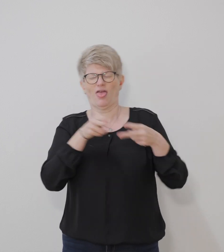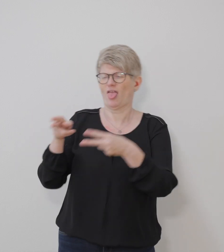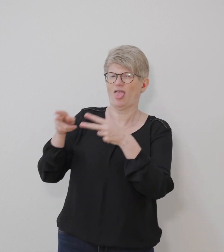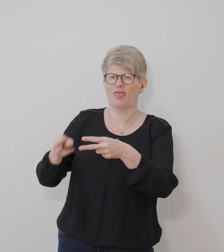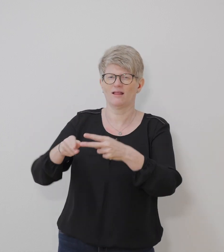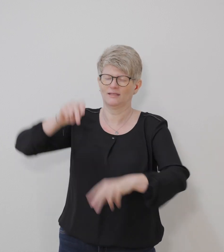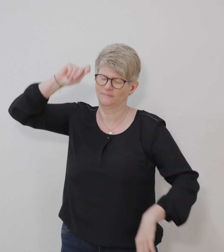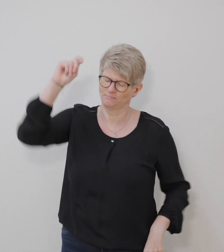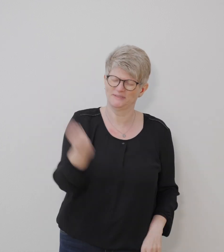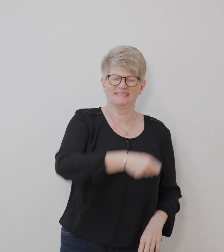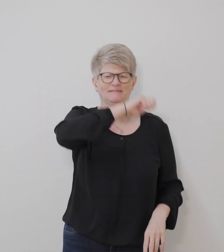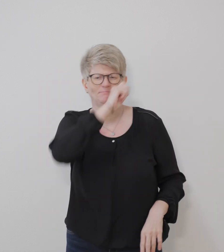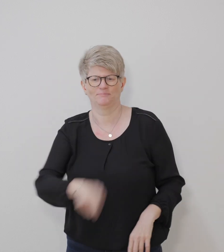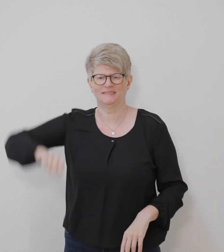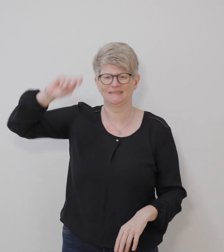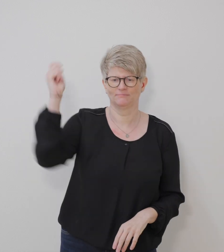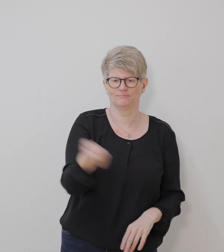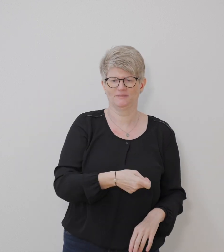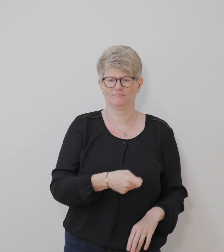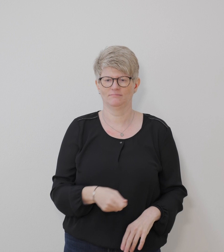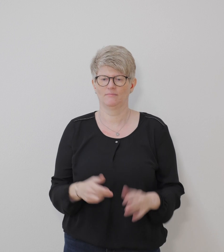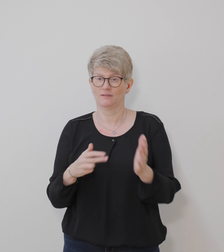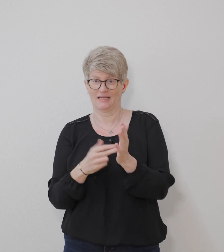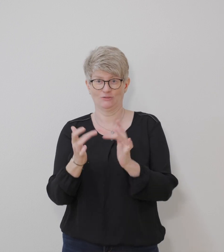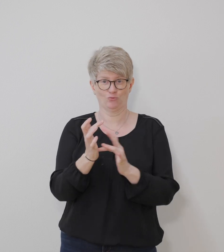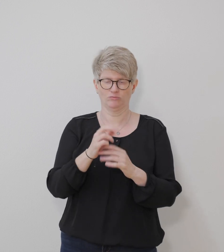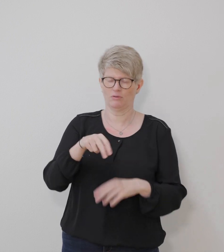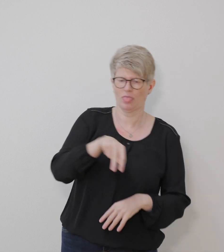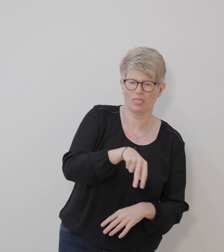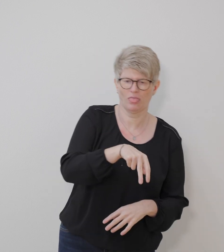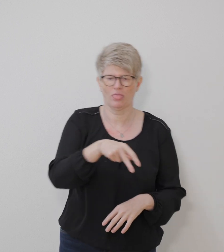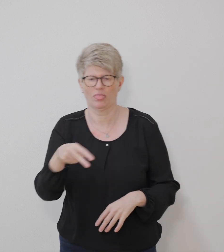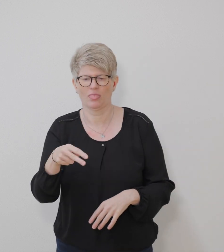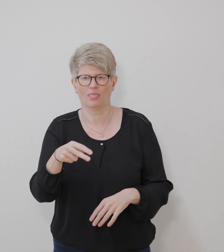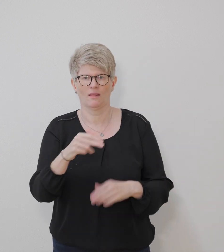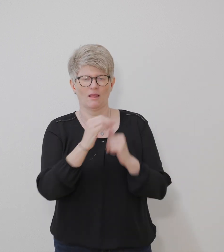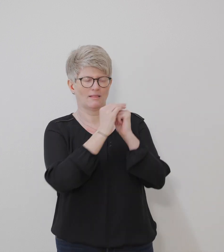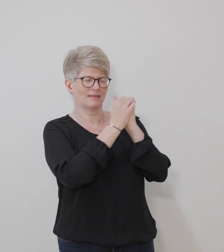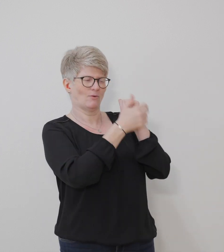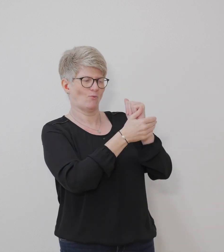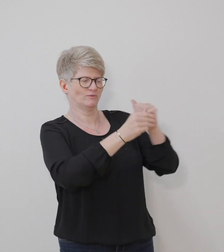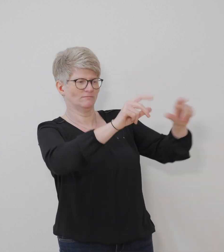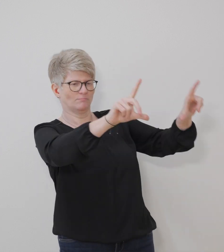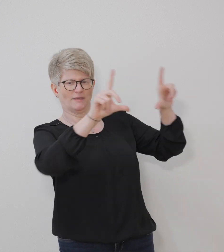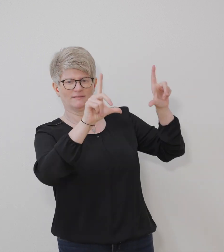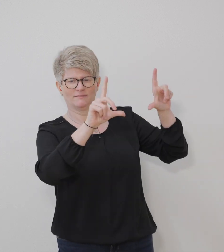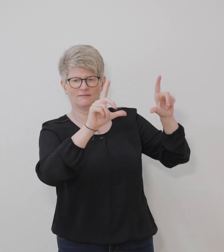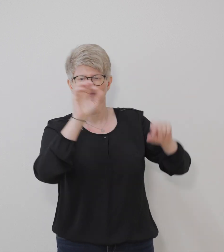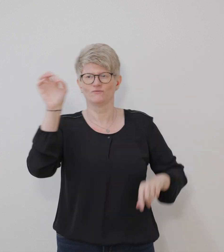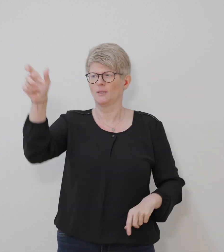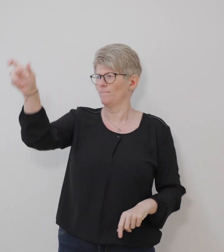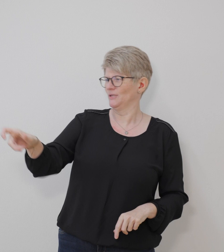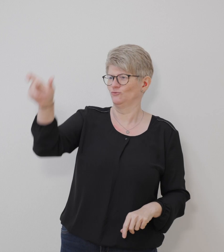angetan worden ist. Das Straucheln des Herrn wird zum Trostbild für alle Menschen, denen eine große